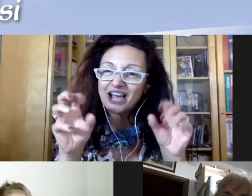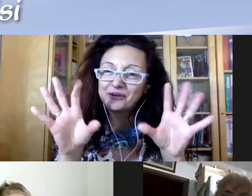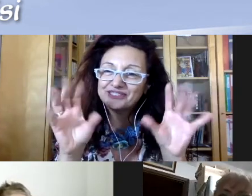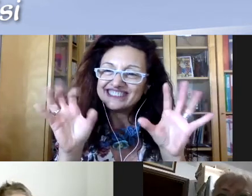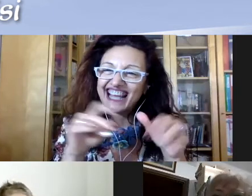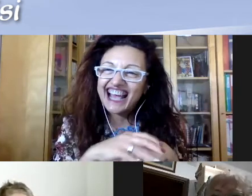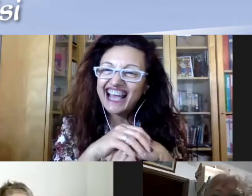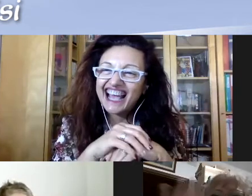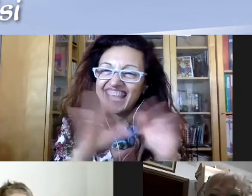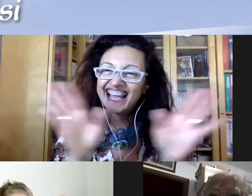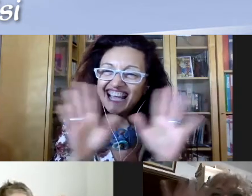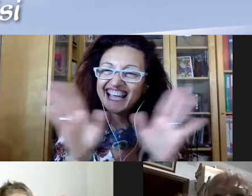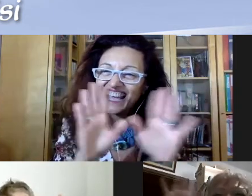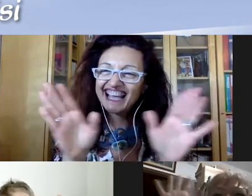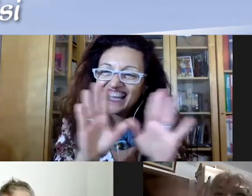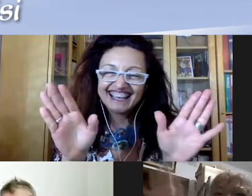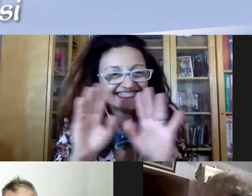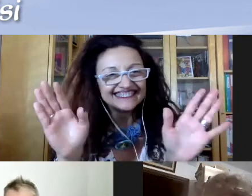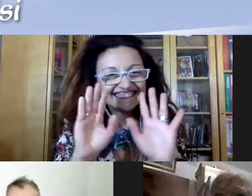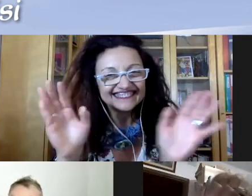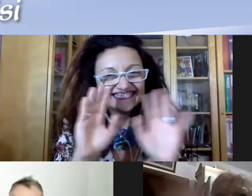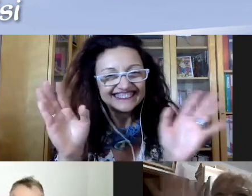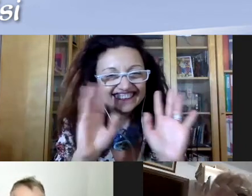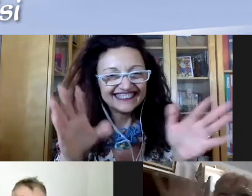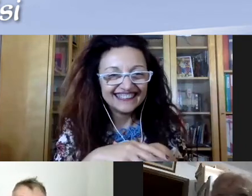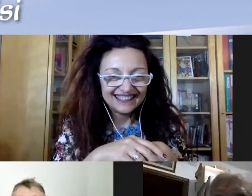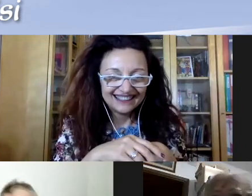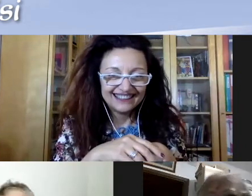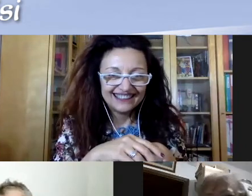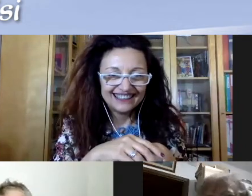e ciao. Ciao.